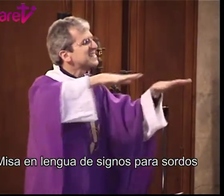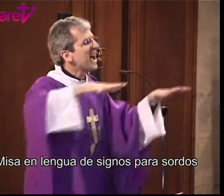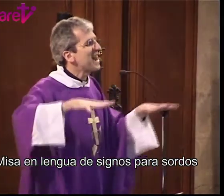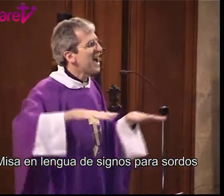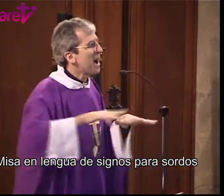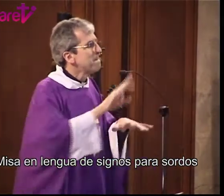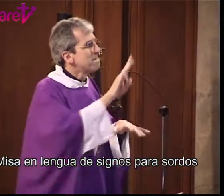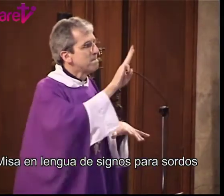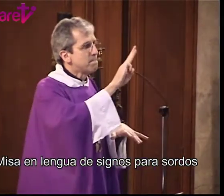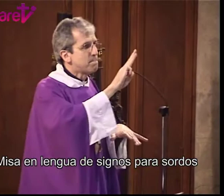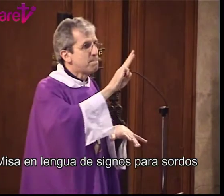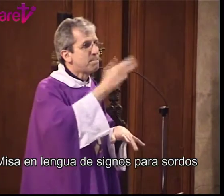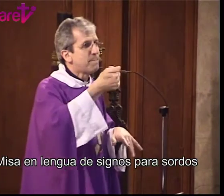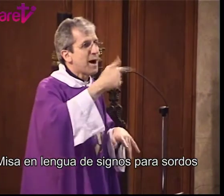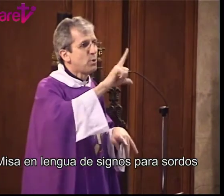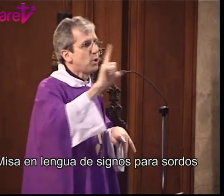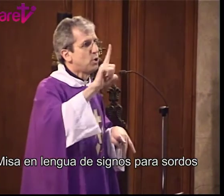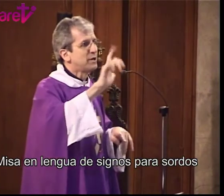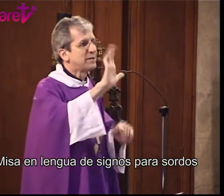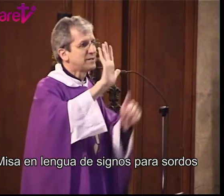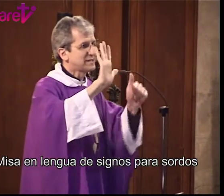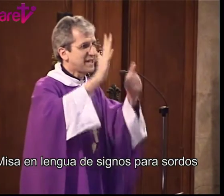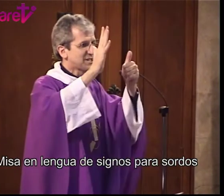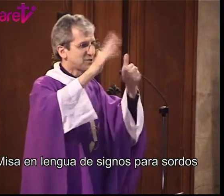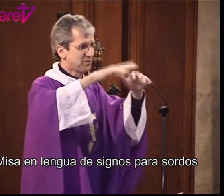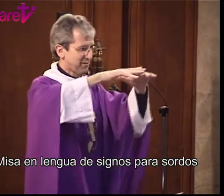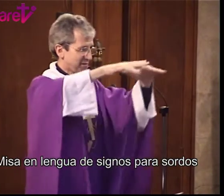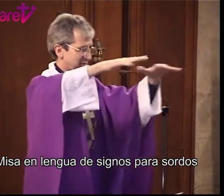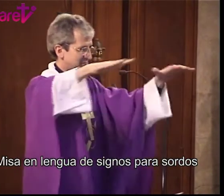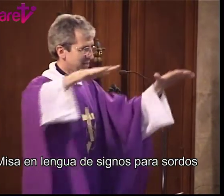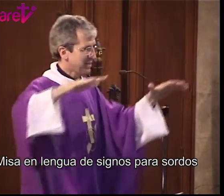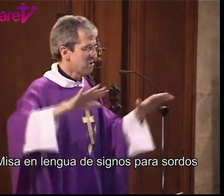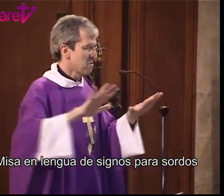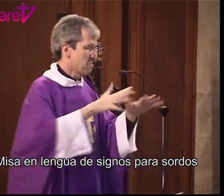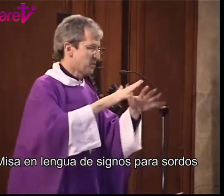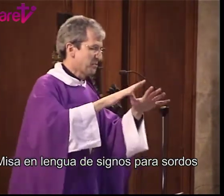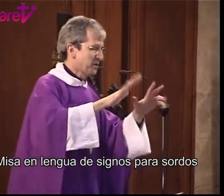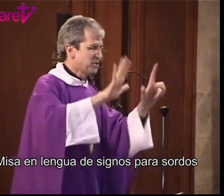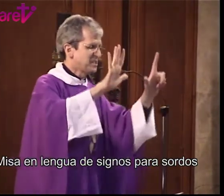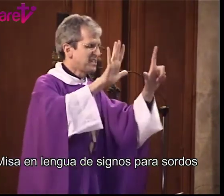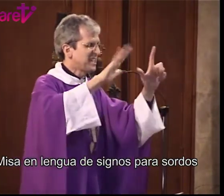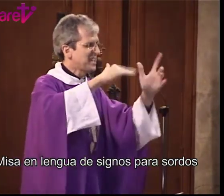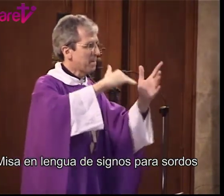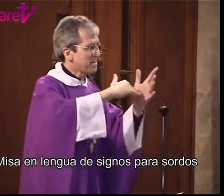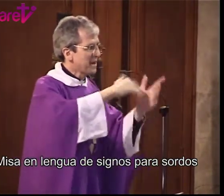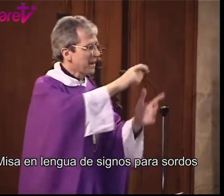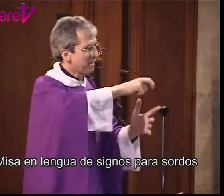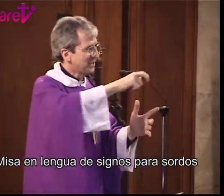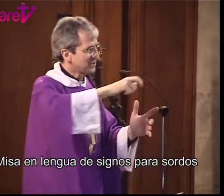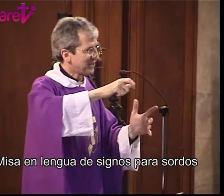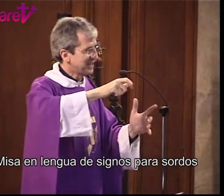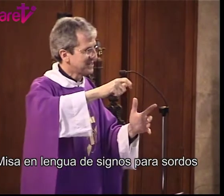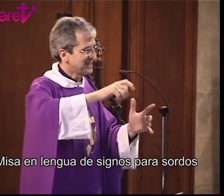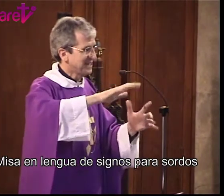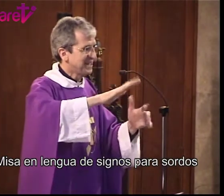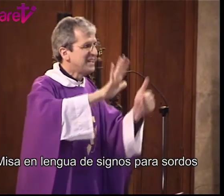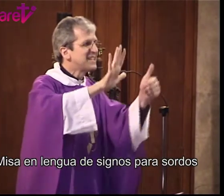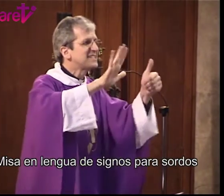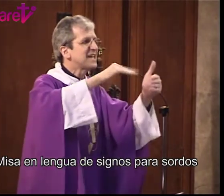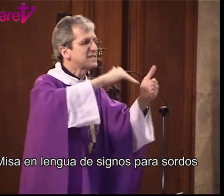Sala Pablo VI, más o menos 7.000 personas,